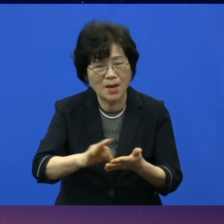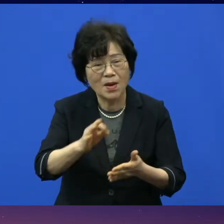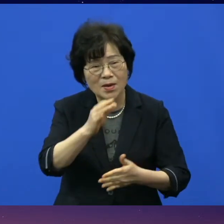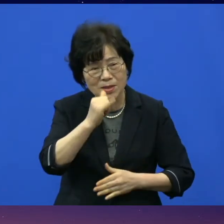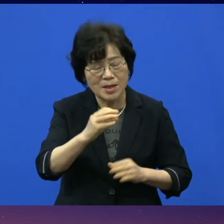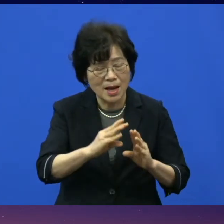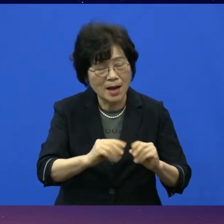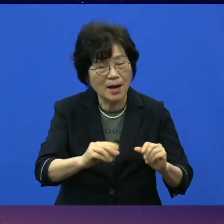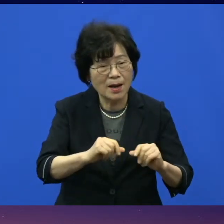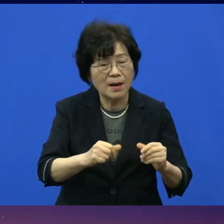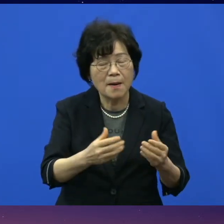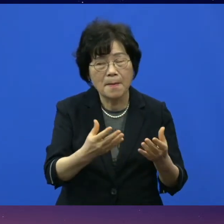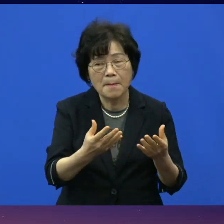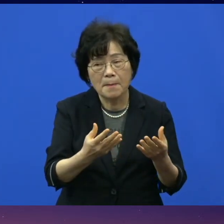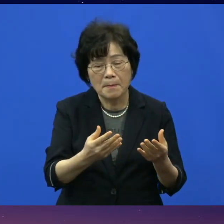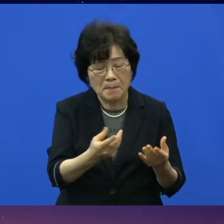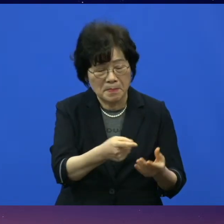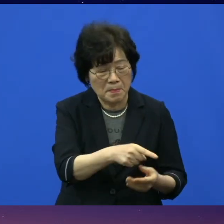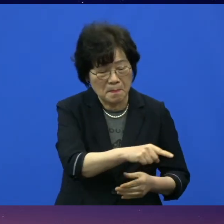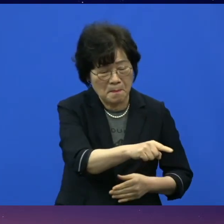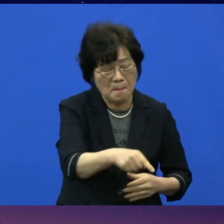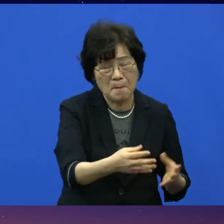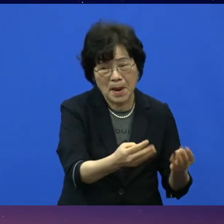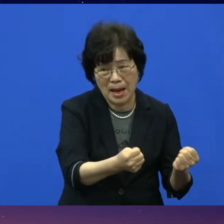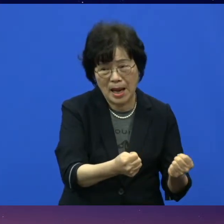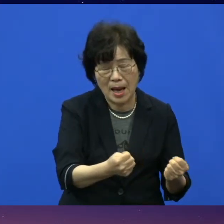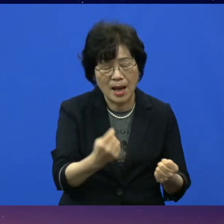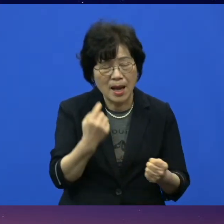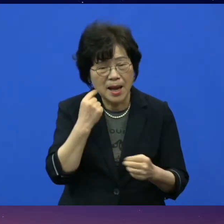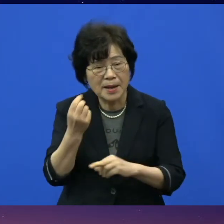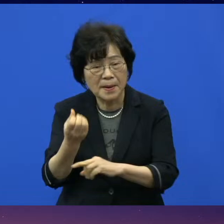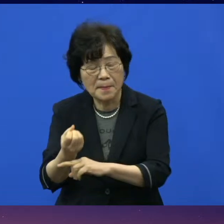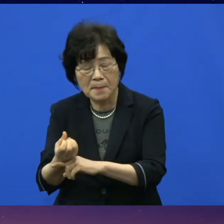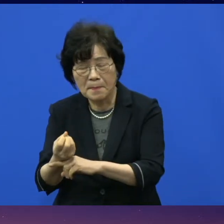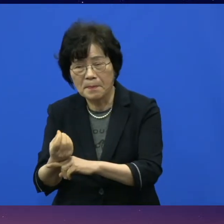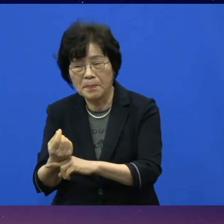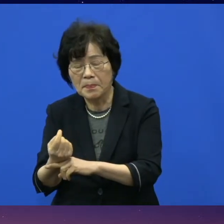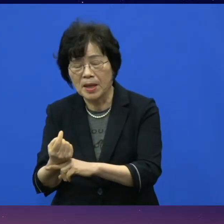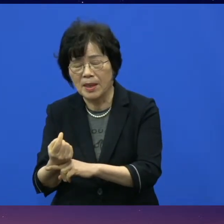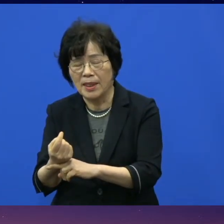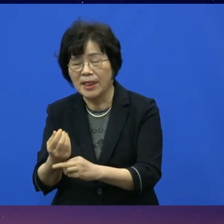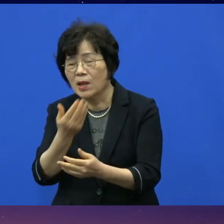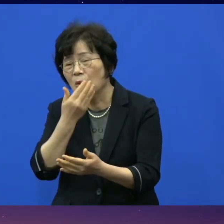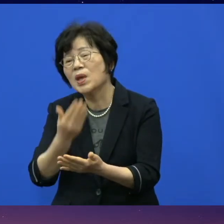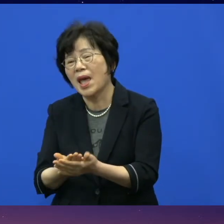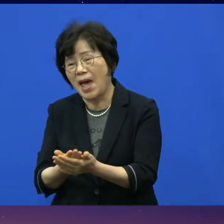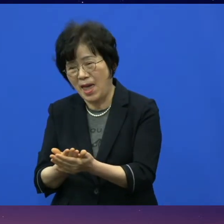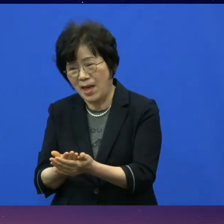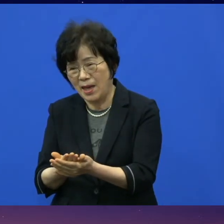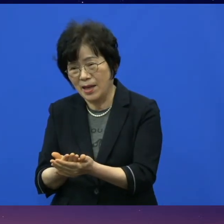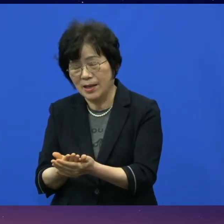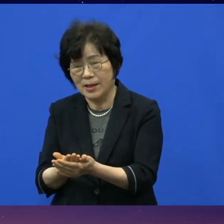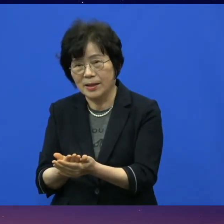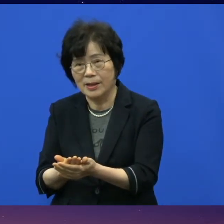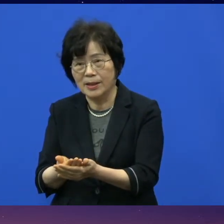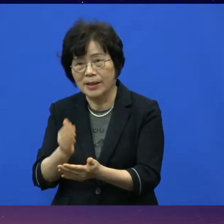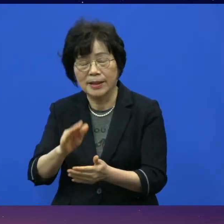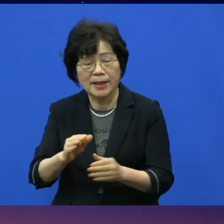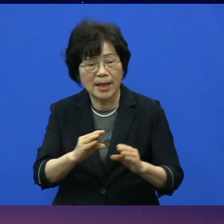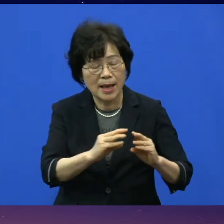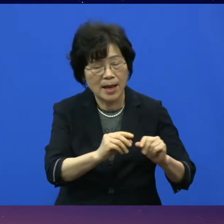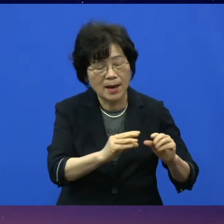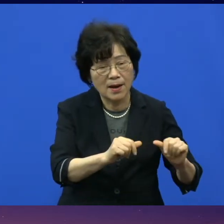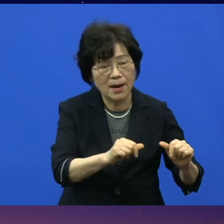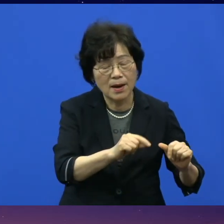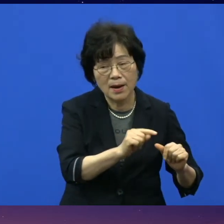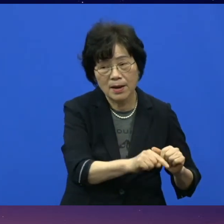흙은 흔한 재료죠. 금과 은은 다르잖아요. 금그릇, 은그릇은 귀하죠. 근데 이